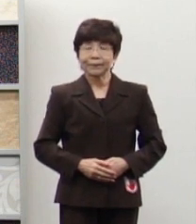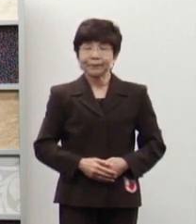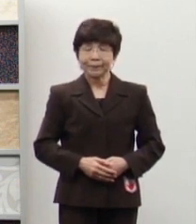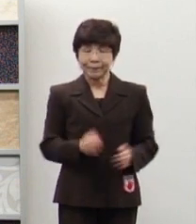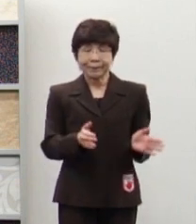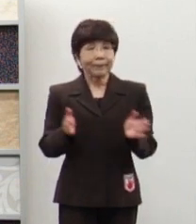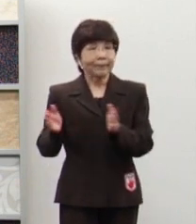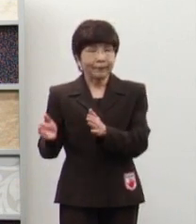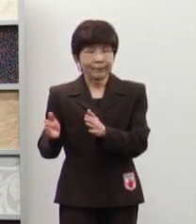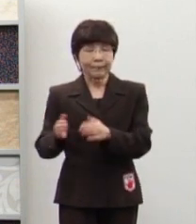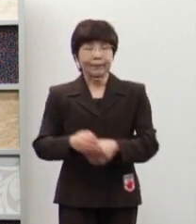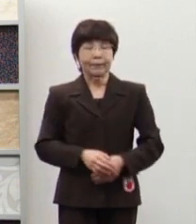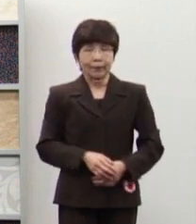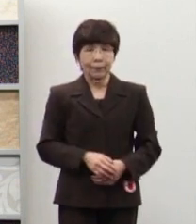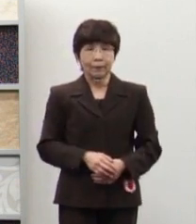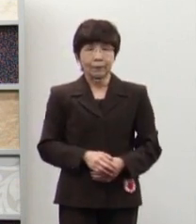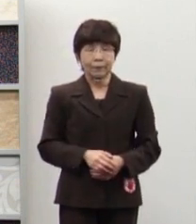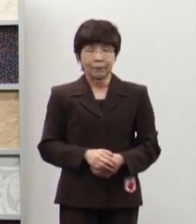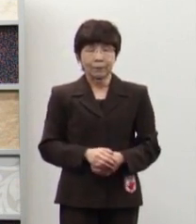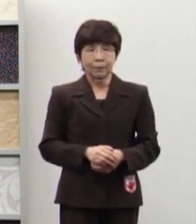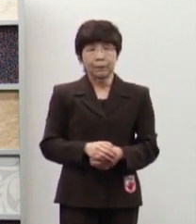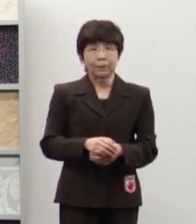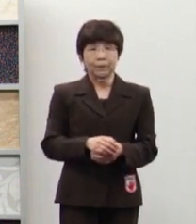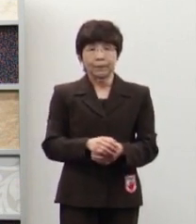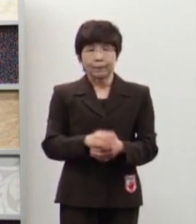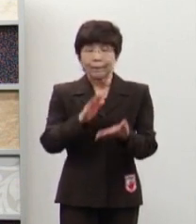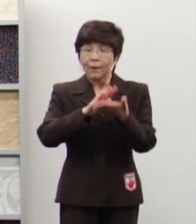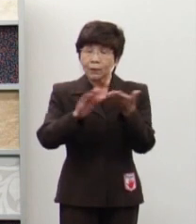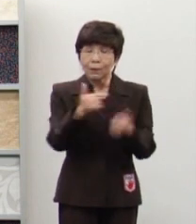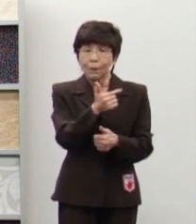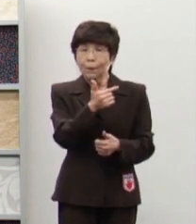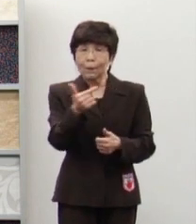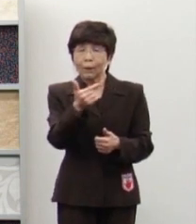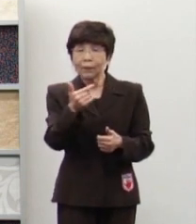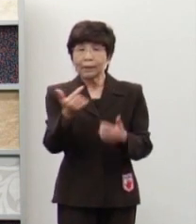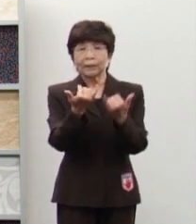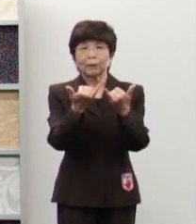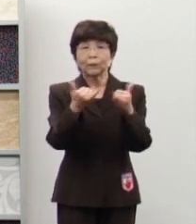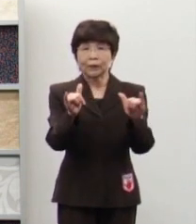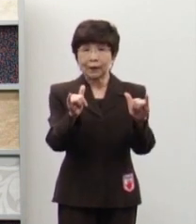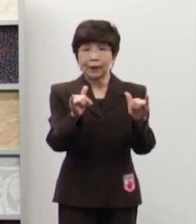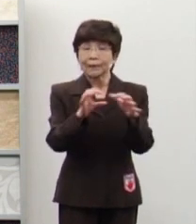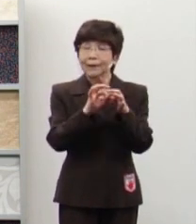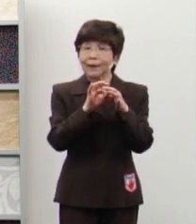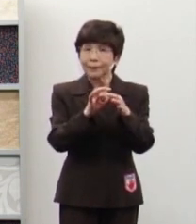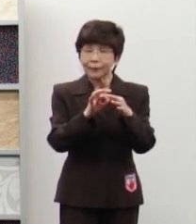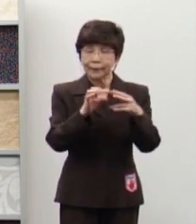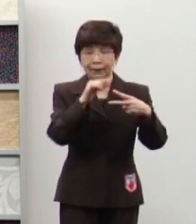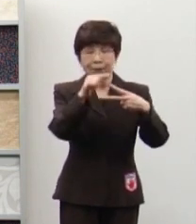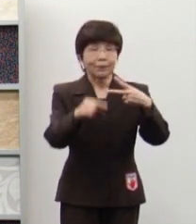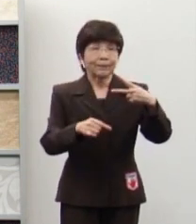次に、濃厚接触者の取り扱いに関する見直しにつきまして2点申し上げます。